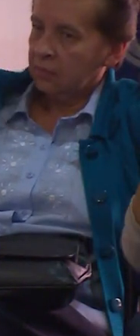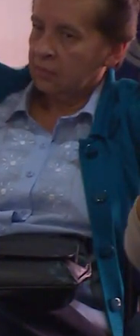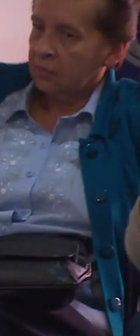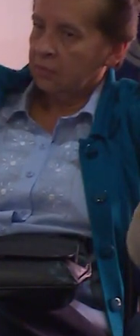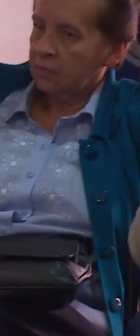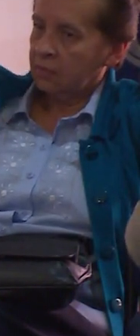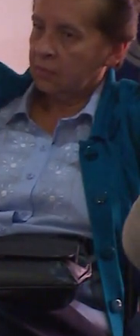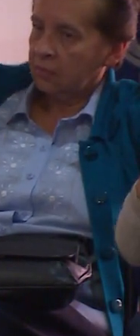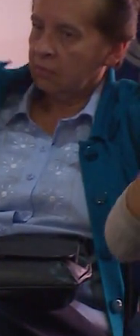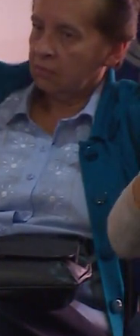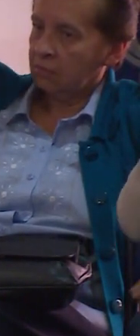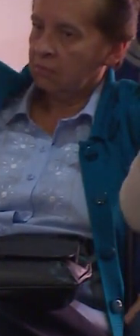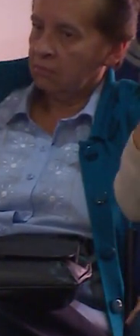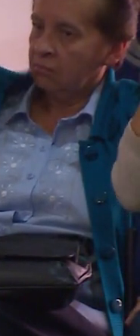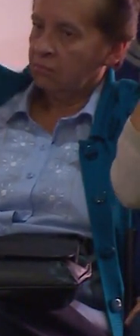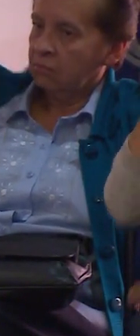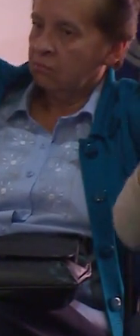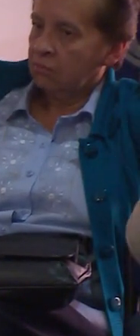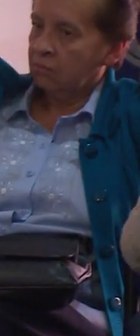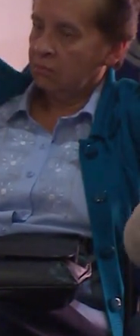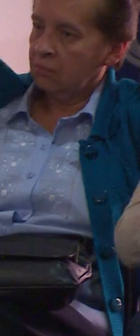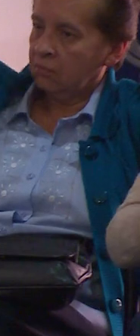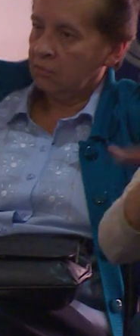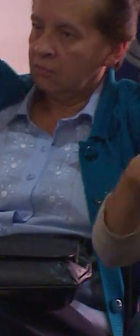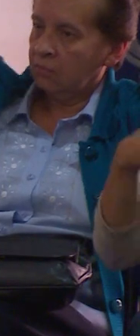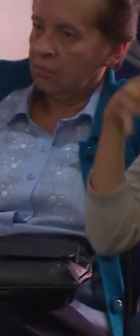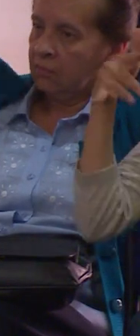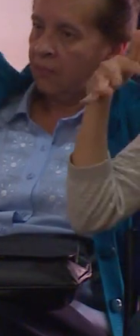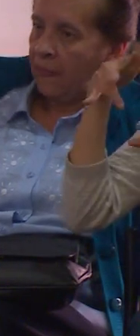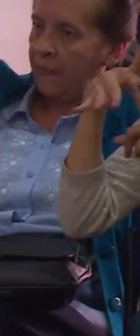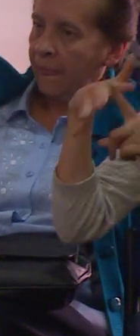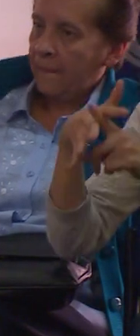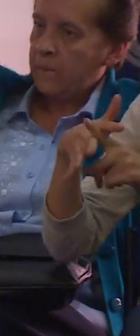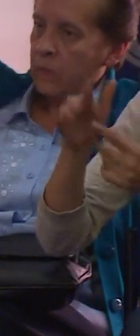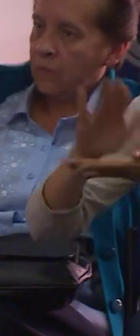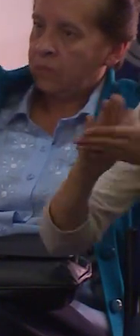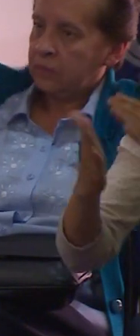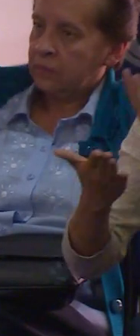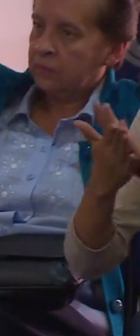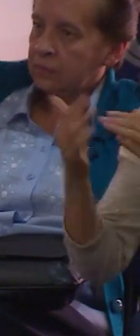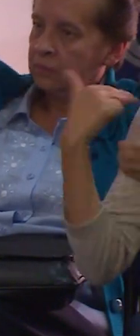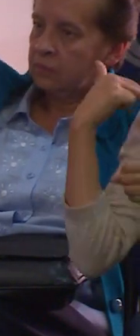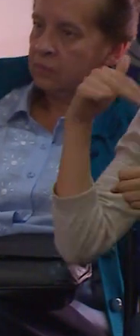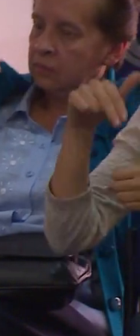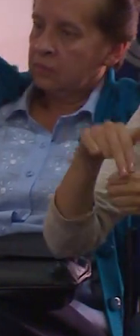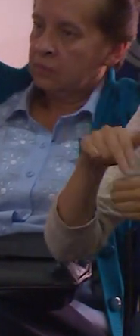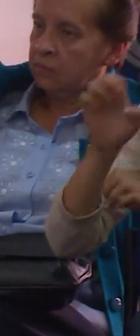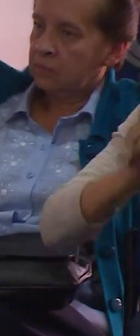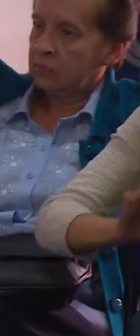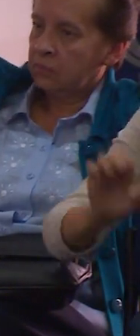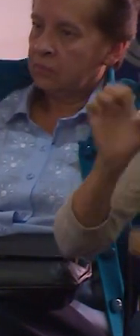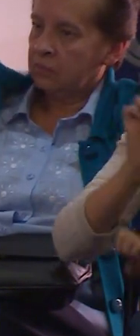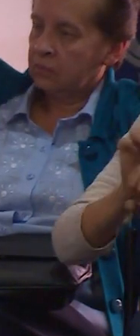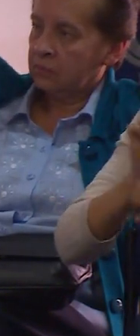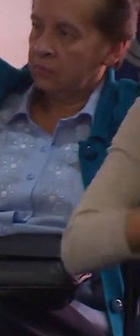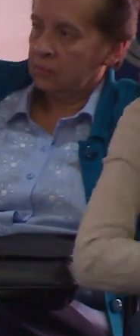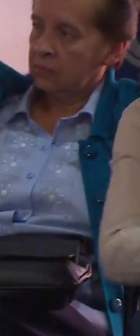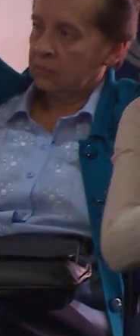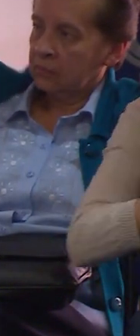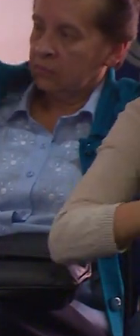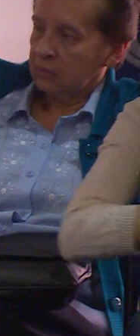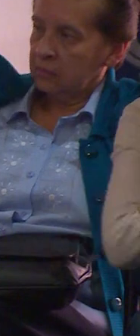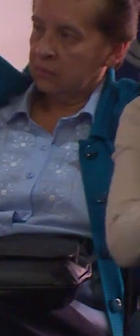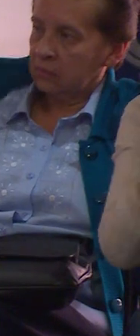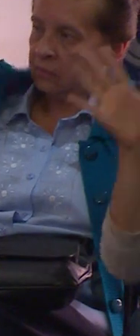comienza a entrar en estas diferentes comunidades para esa defensa y por otro lado para